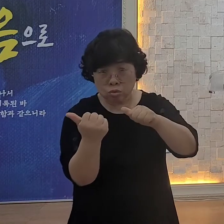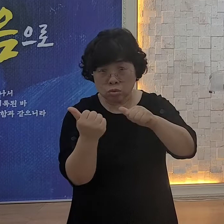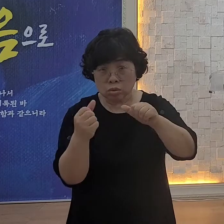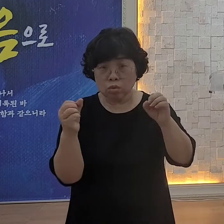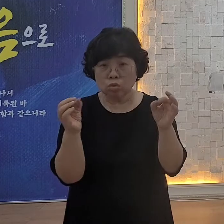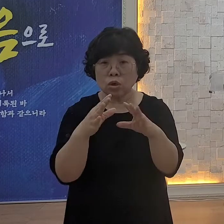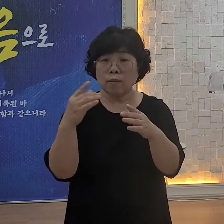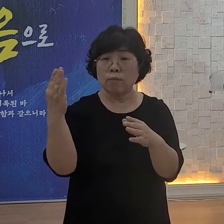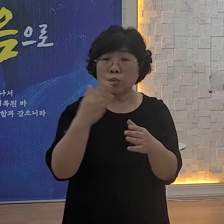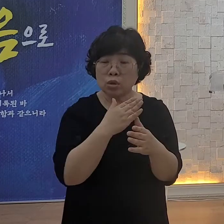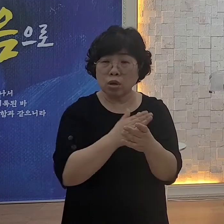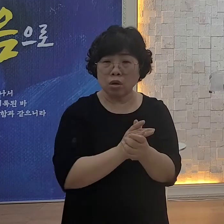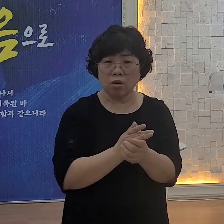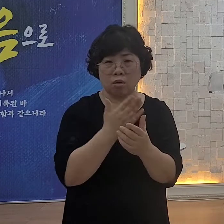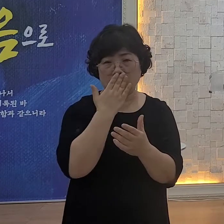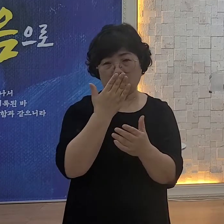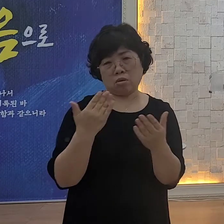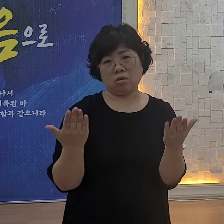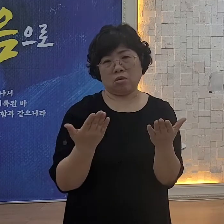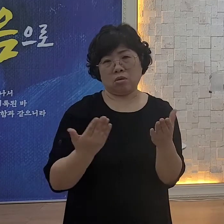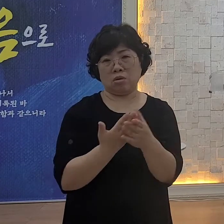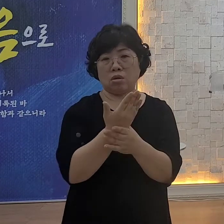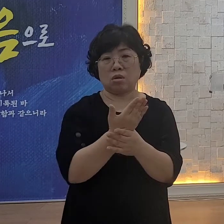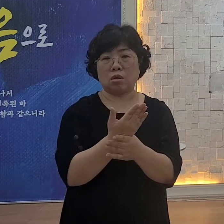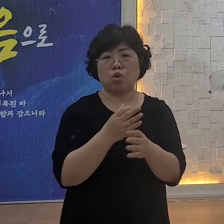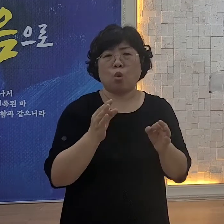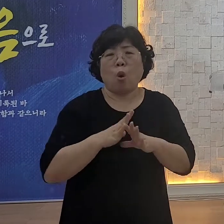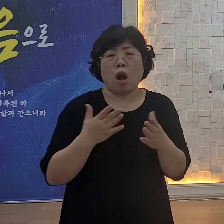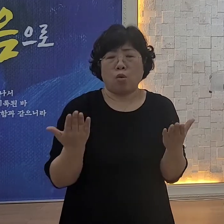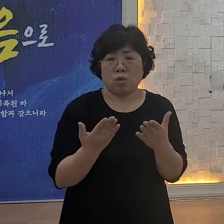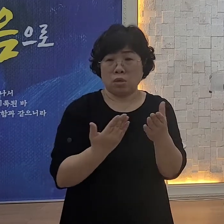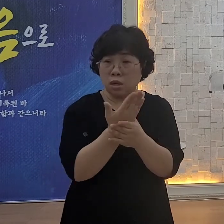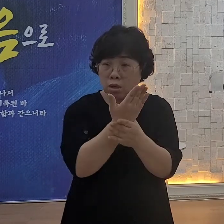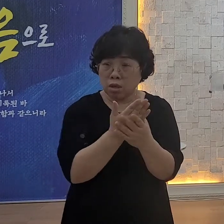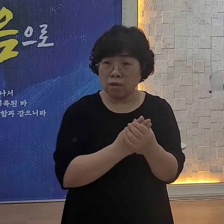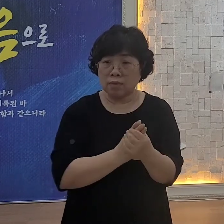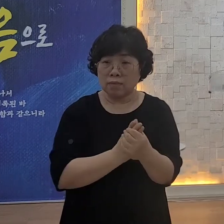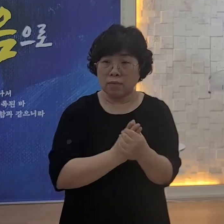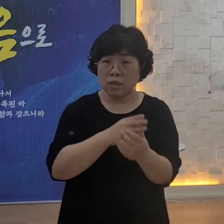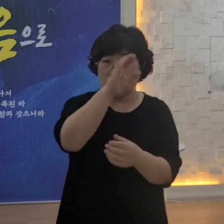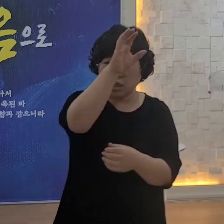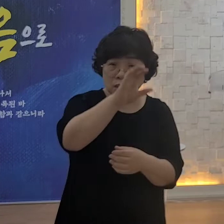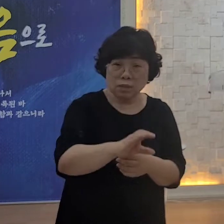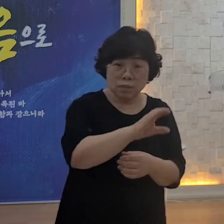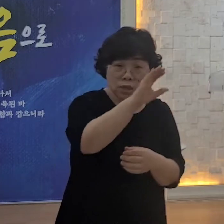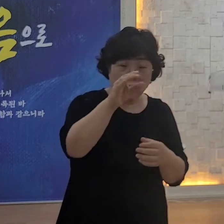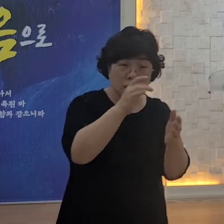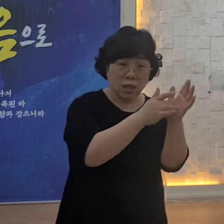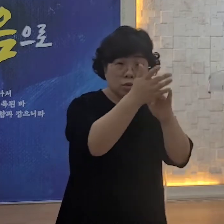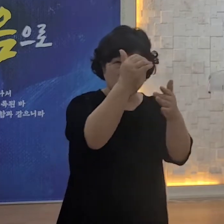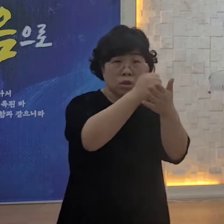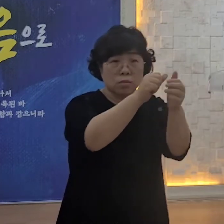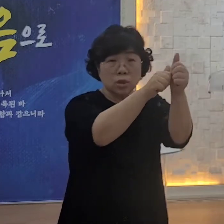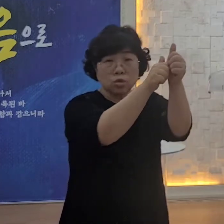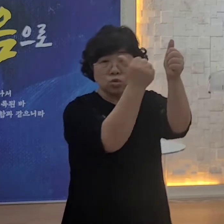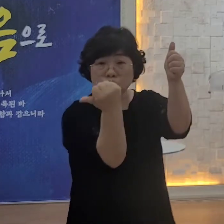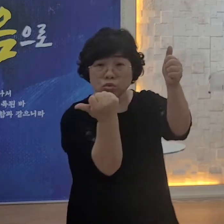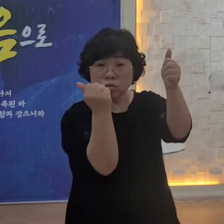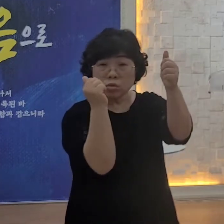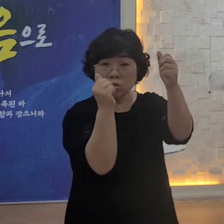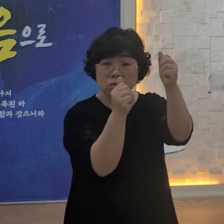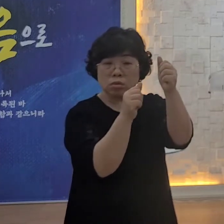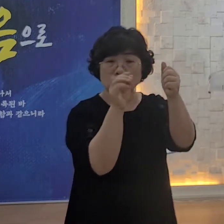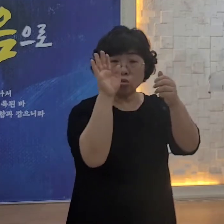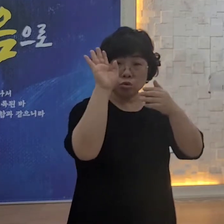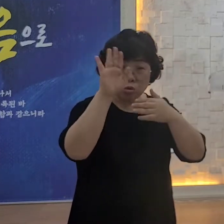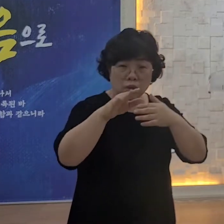순간 어떤 일이 벌어졌습니까? 놀라운 일입니다. 십자가에서 운명하신 그때 갑자기 그